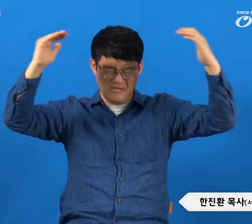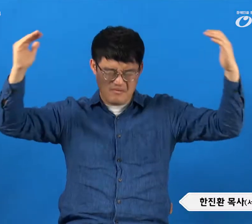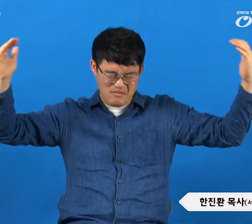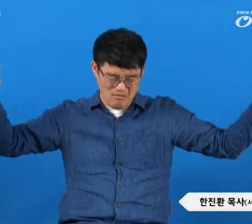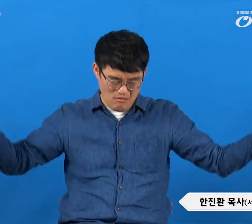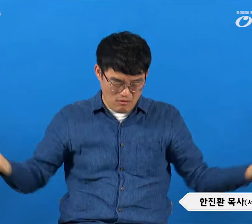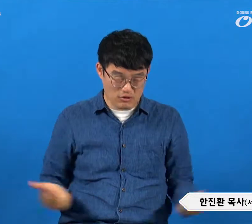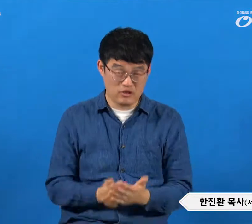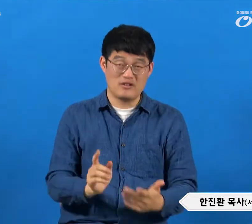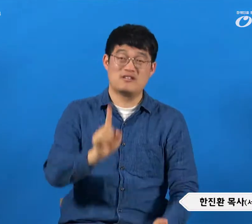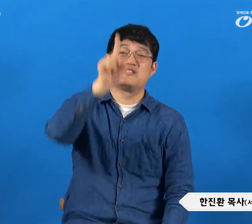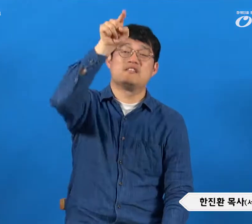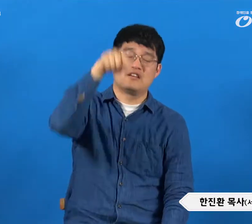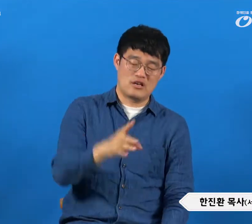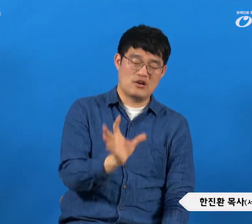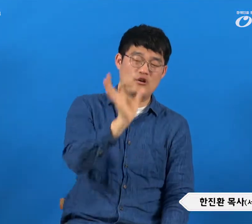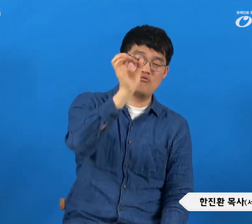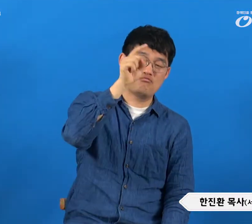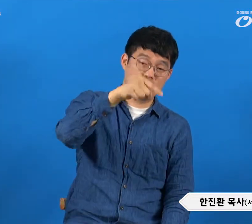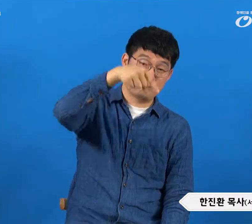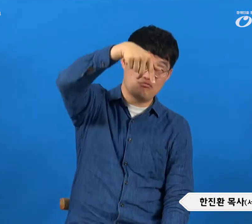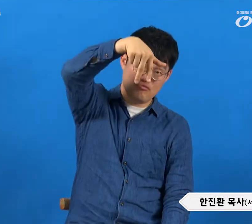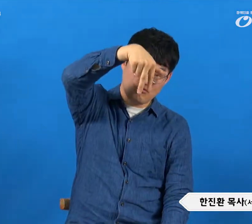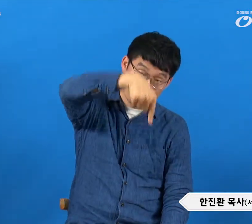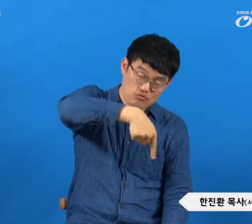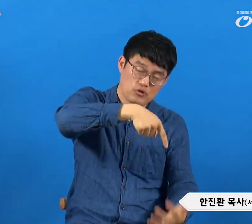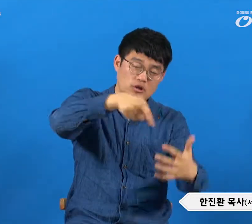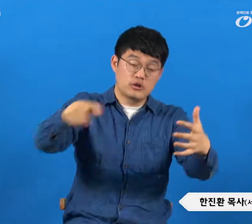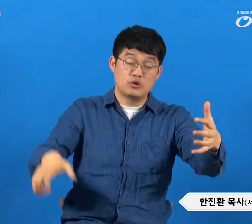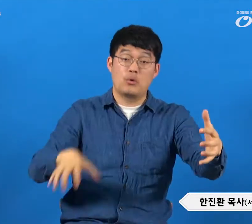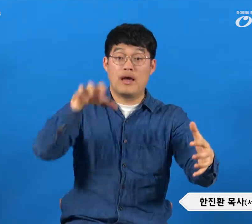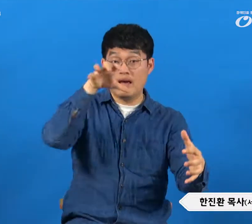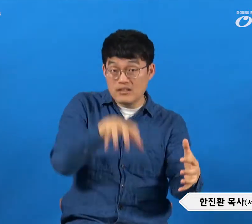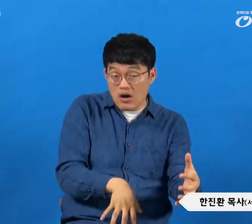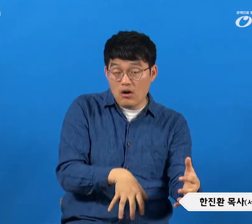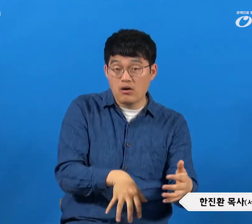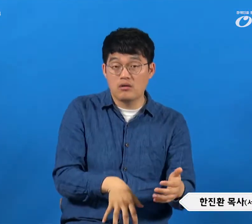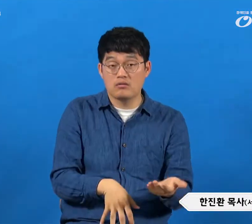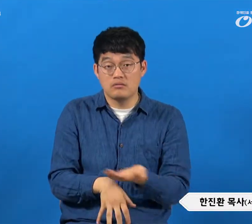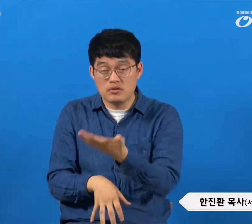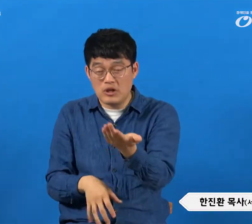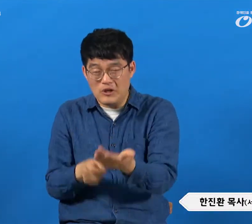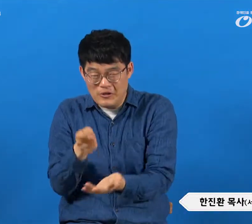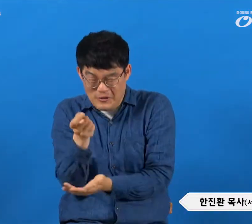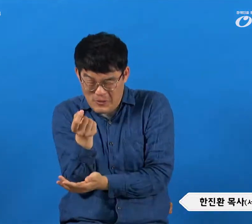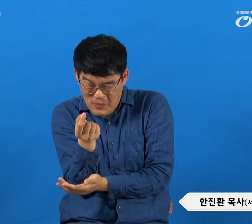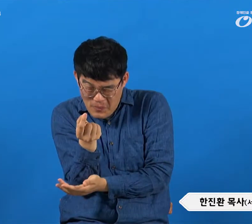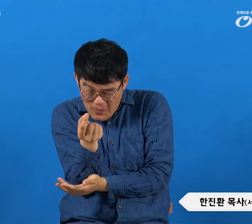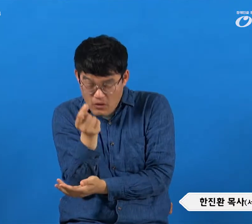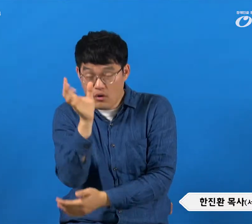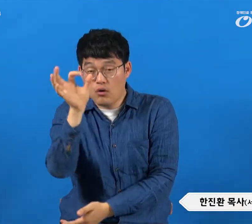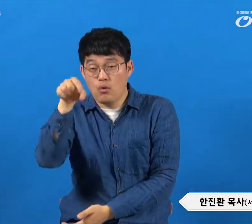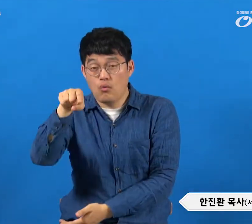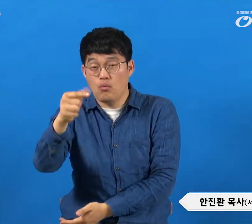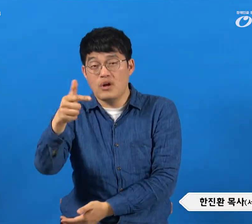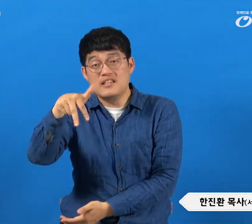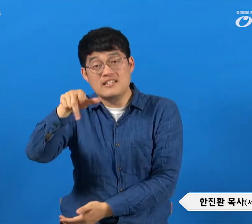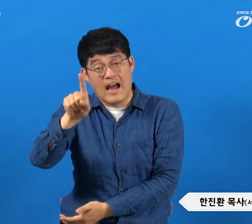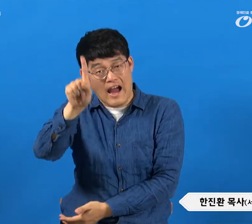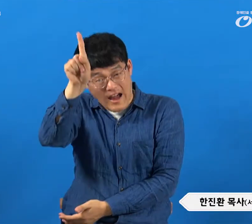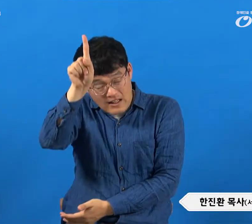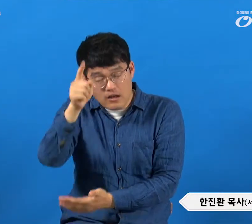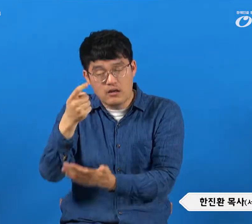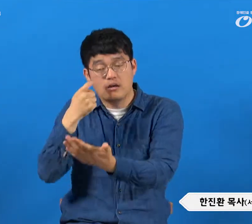그 제곱의 그 제곱의 크기만한 우주 속에서 원자 하나를 발견하는 것과 같다, 그렇게